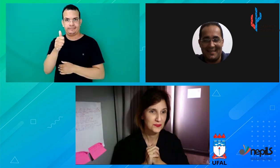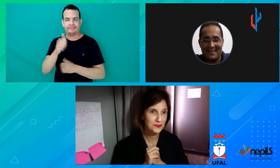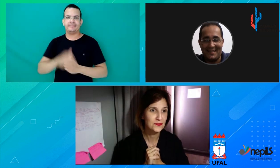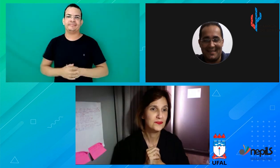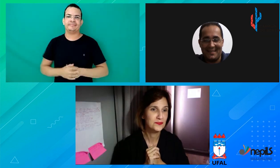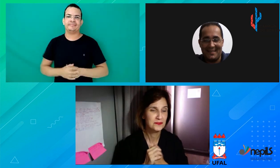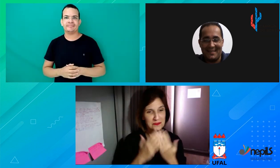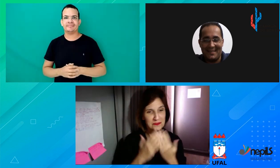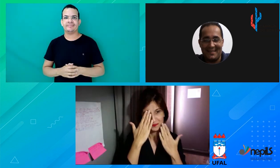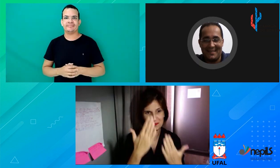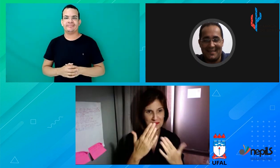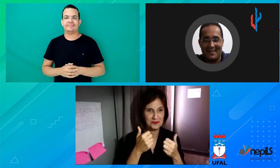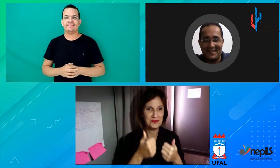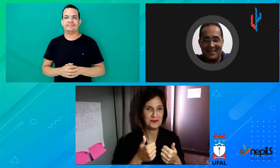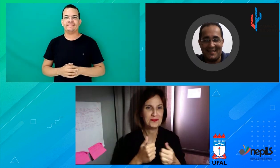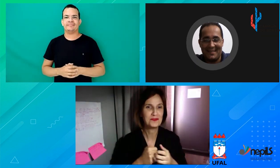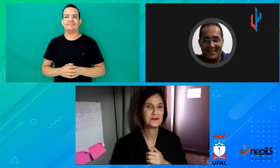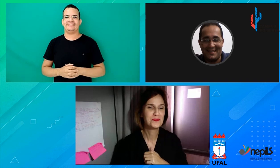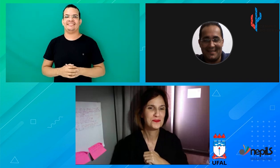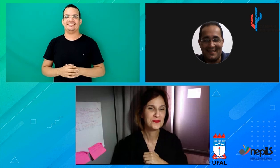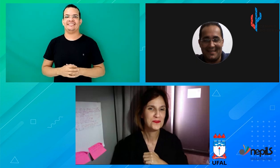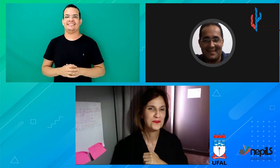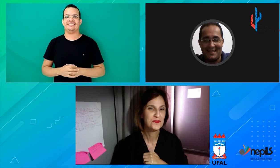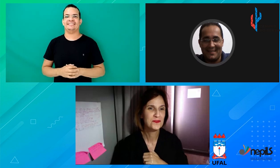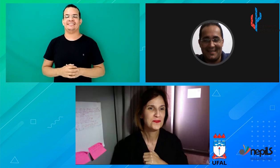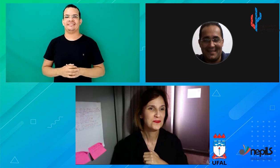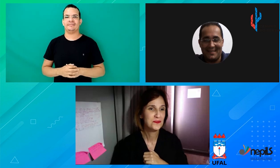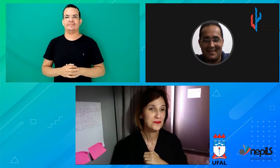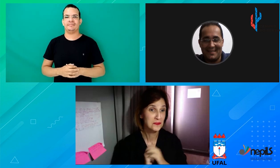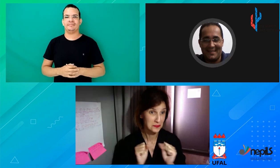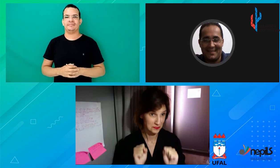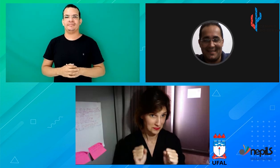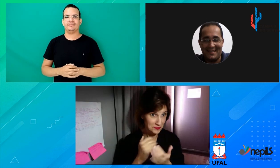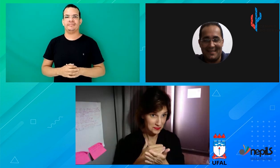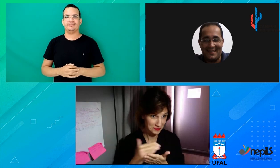Então, você terá 30 minutos, então, para a palestra. Muito obrigado.